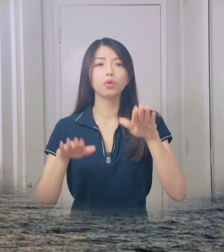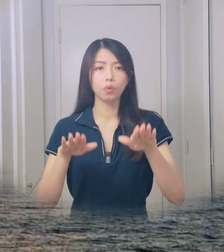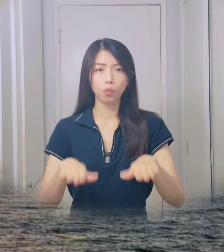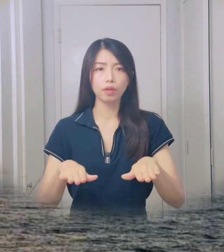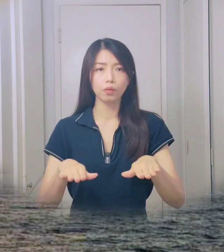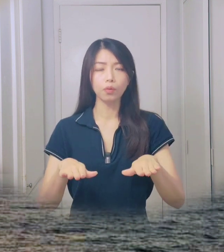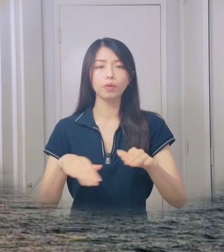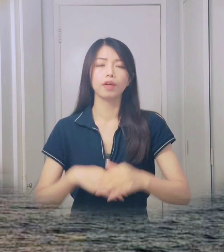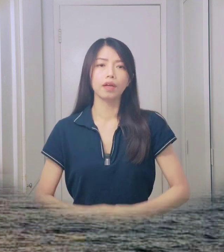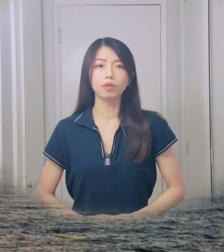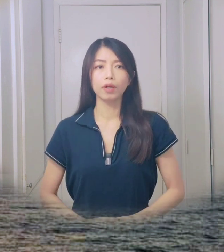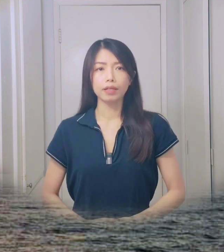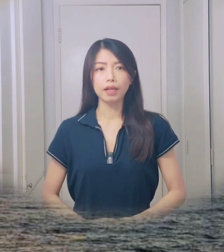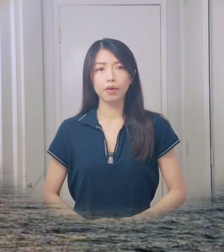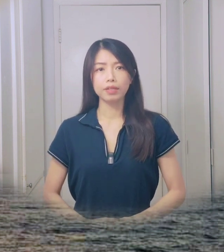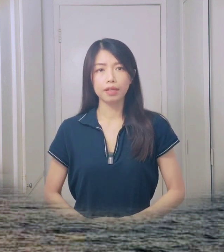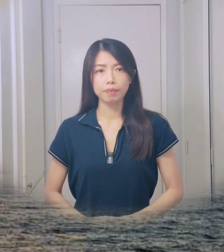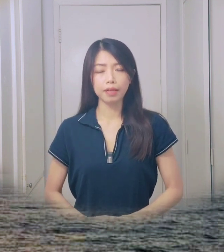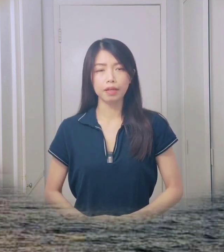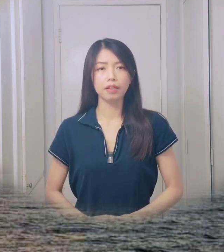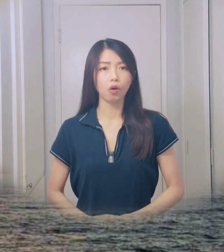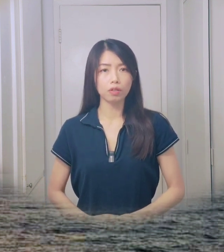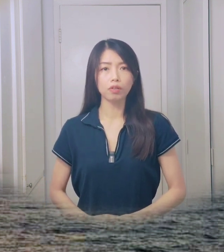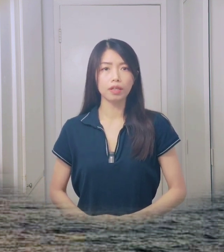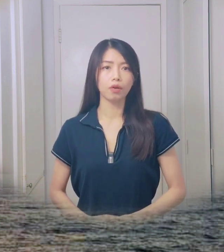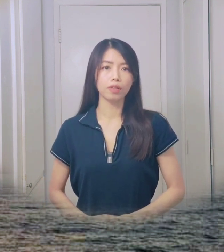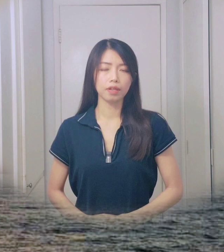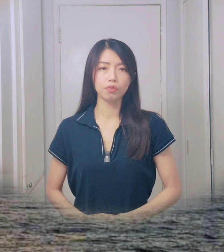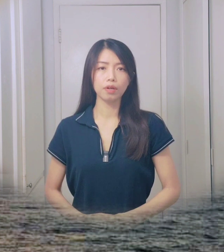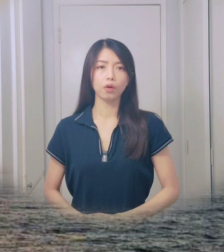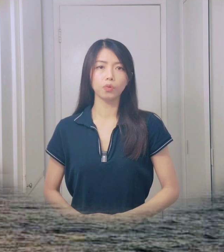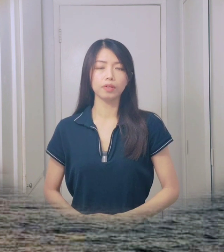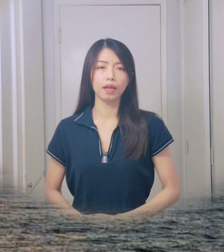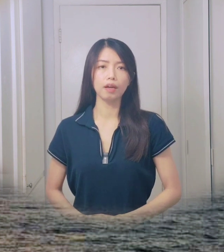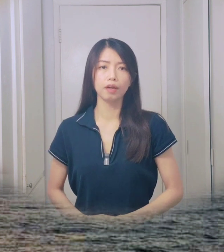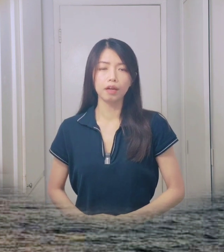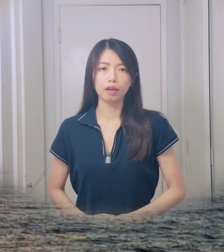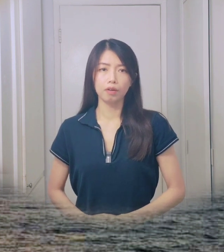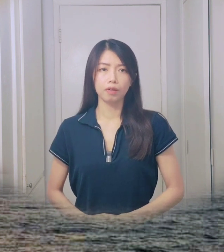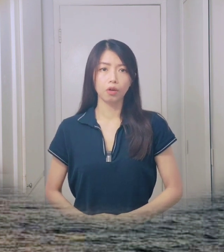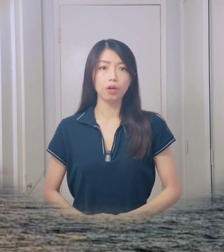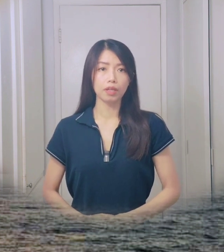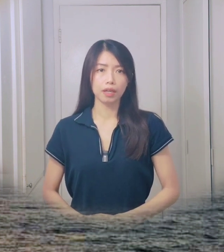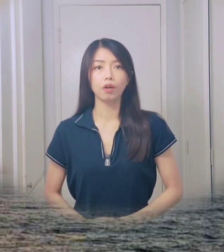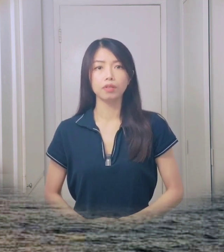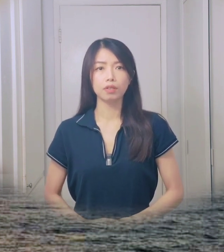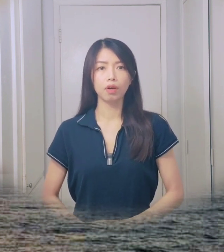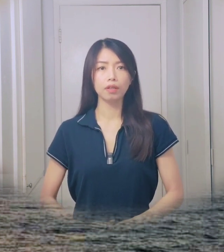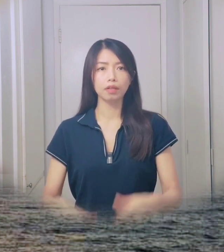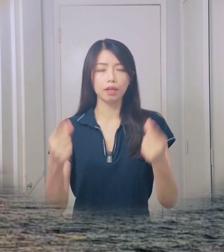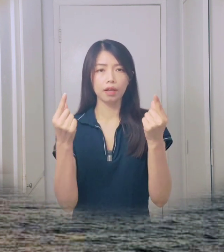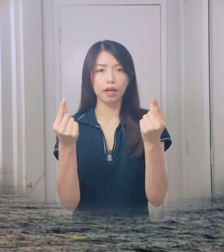어제도, 오늘도. 그리고 가사에 나와 있지 않지만 여전히라고 한 뜻의 수어를 넣어줬는데요. 여전히 이런